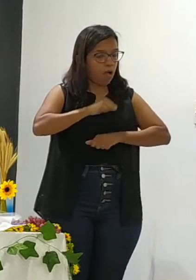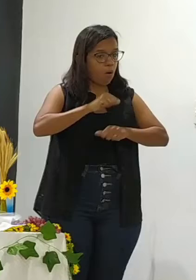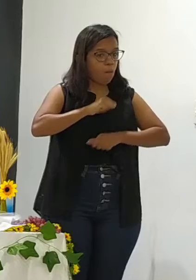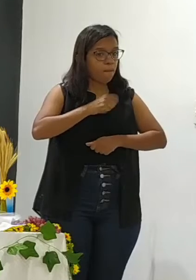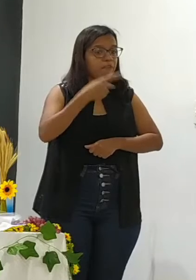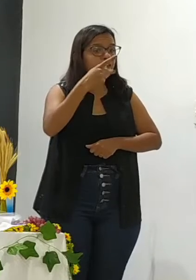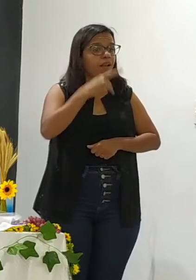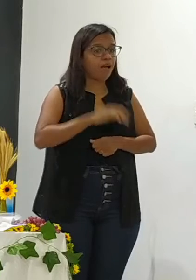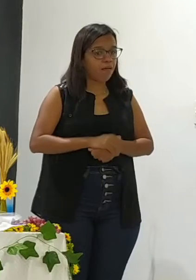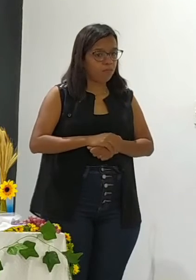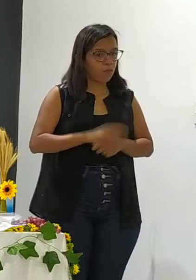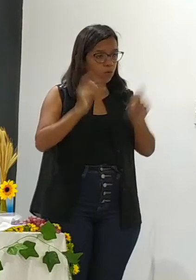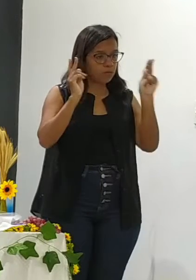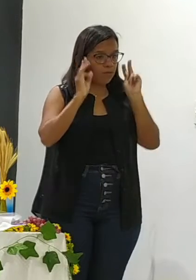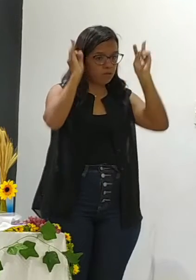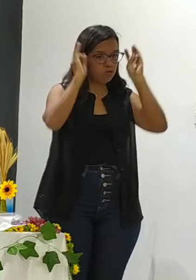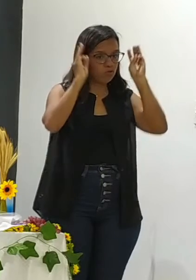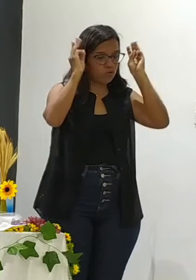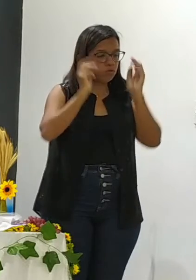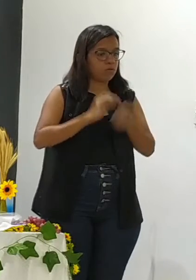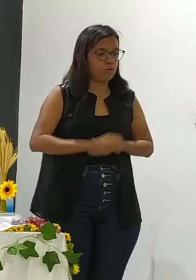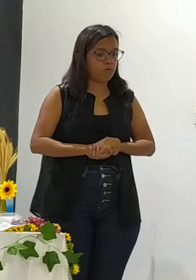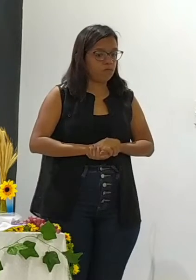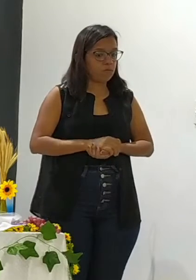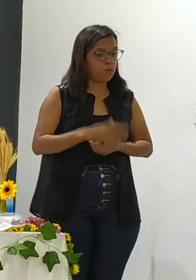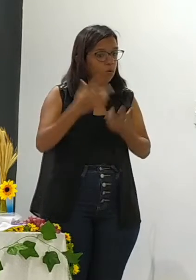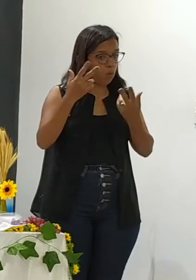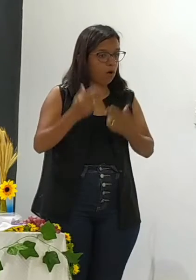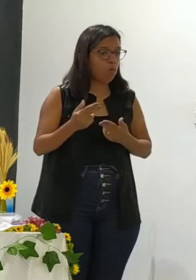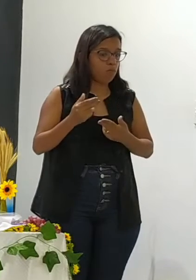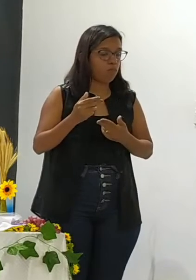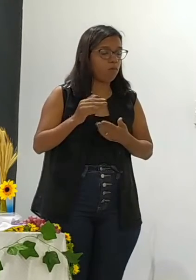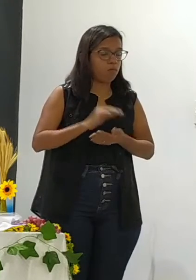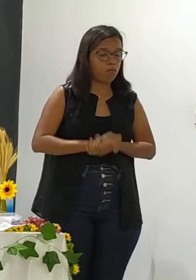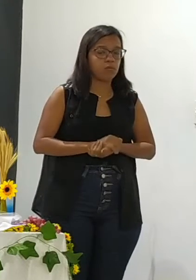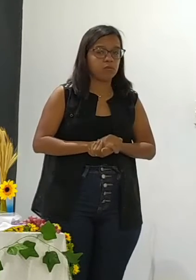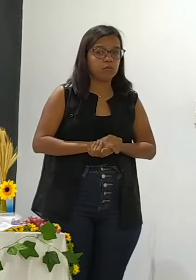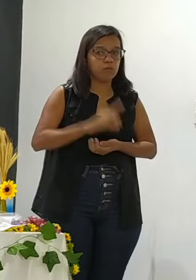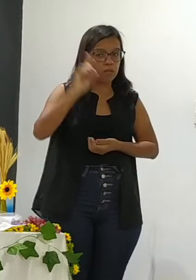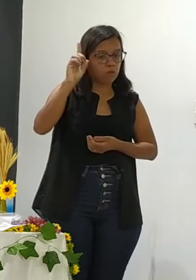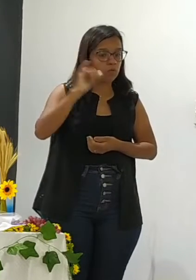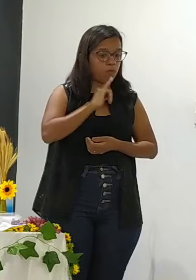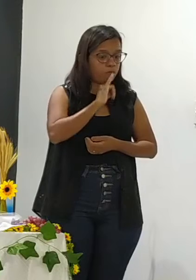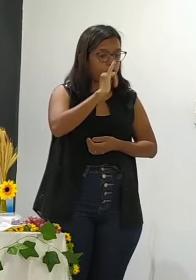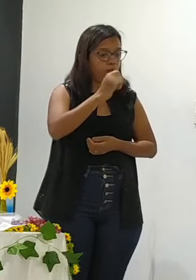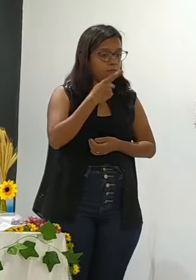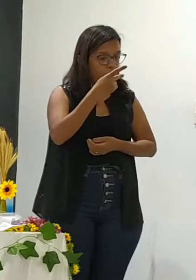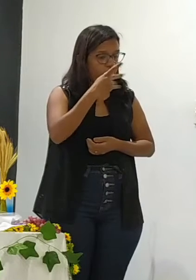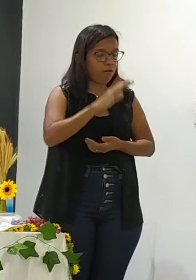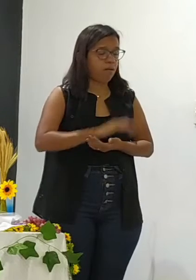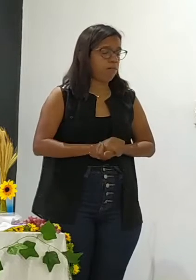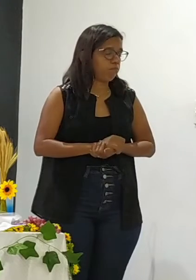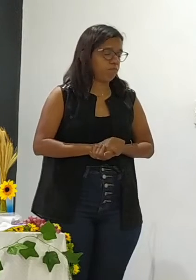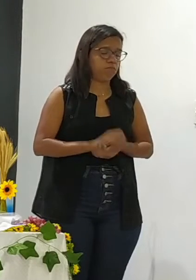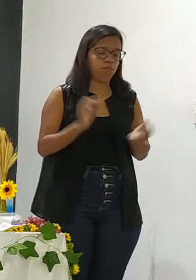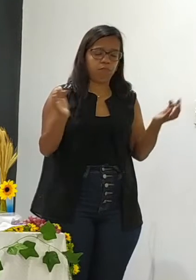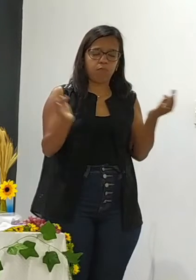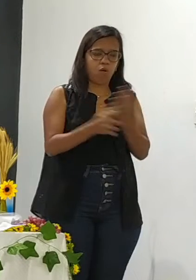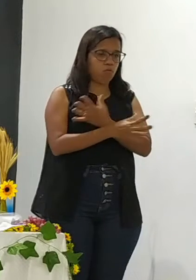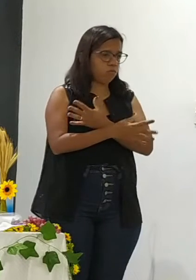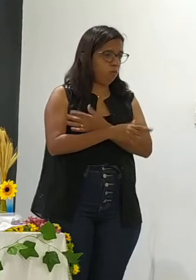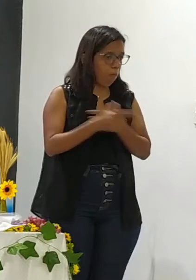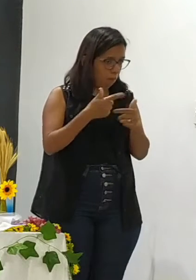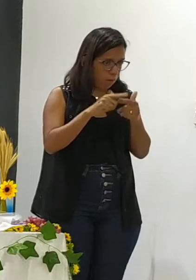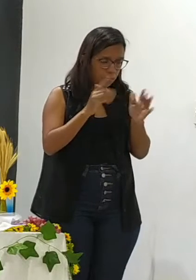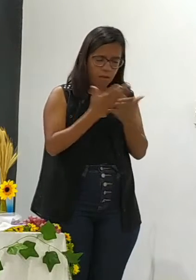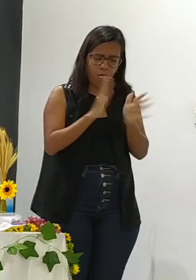falar. Você vai ser como eu, como Deus. E ele vai ser como o profeta que fala. Pronto, tá bom. O problema é